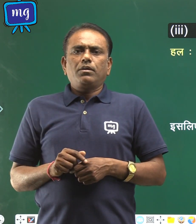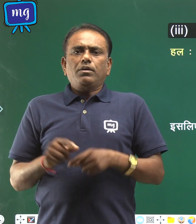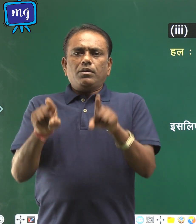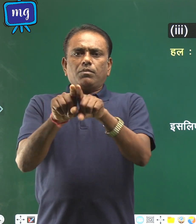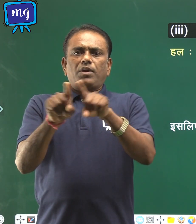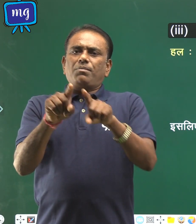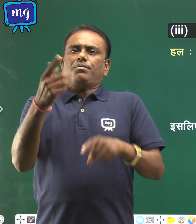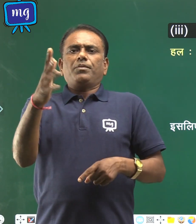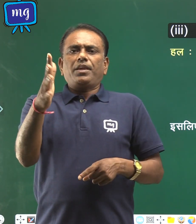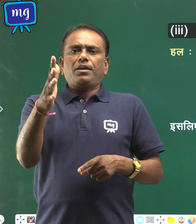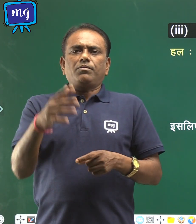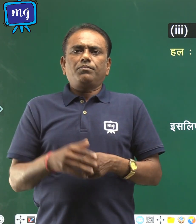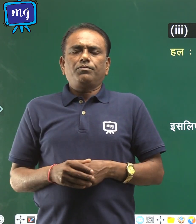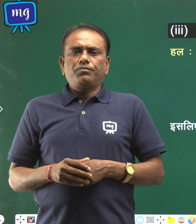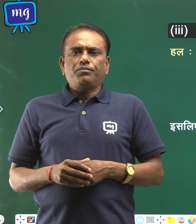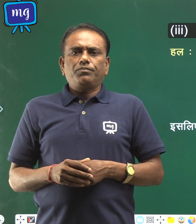बराबर नहीं है